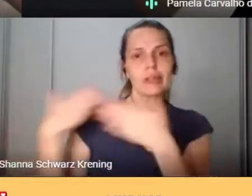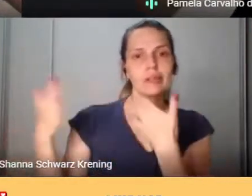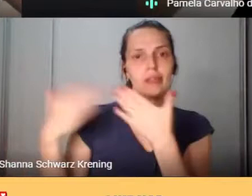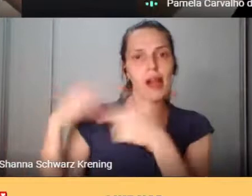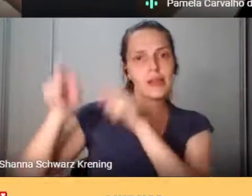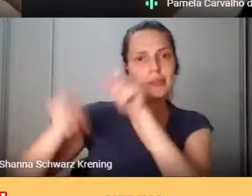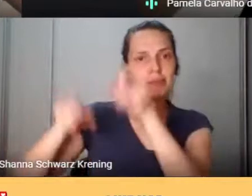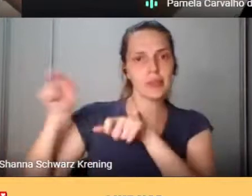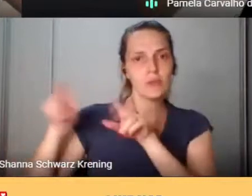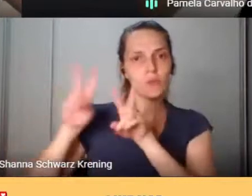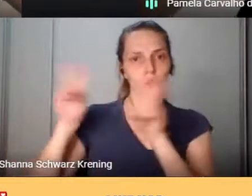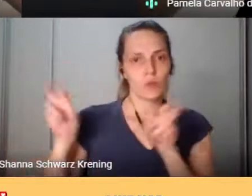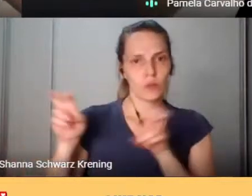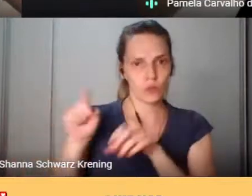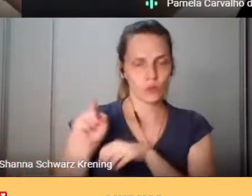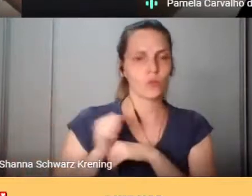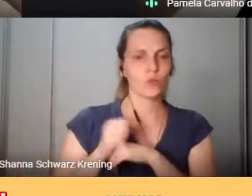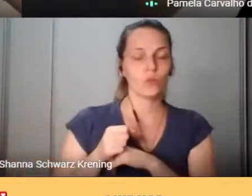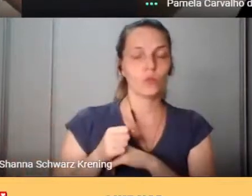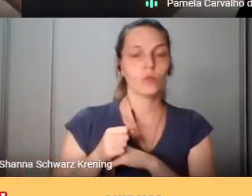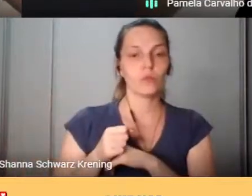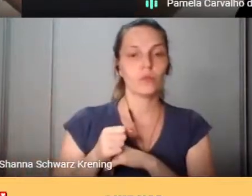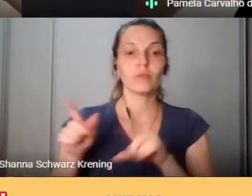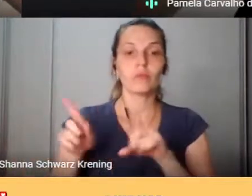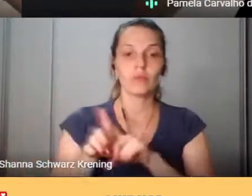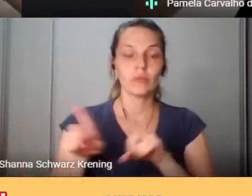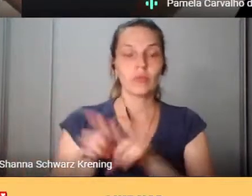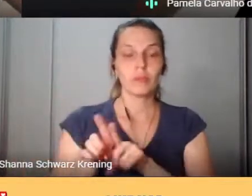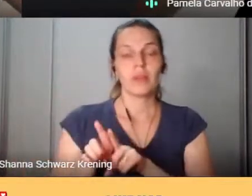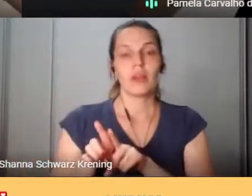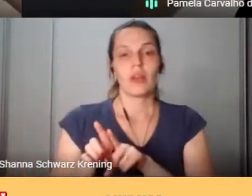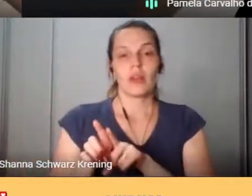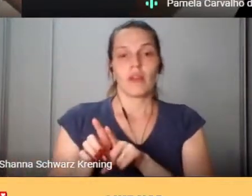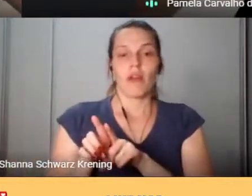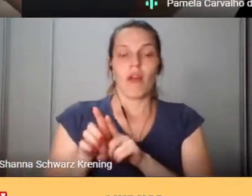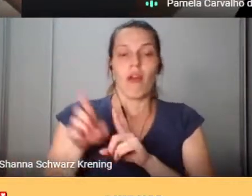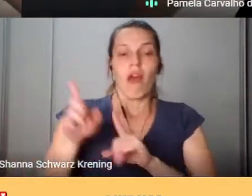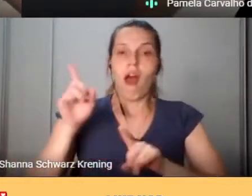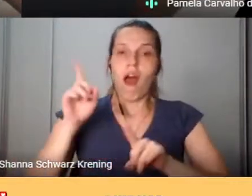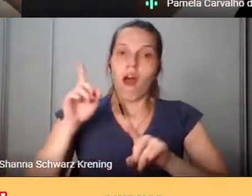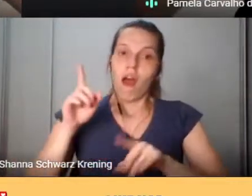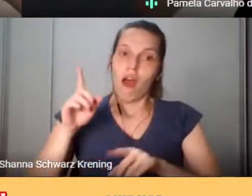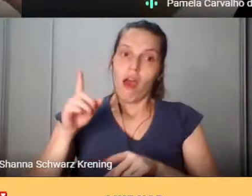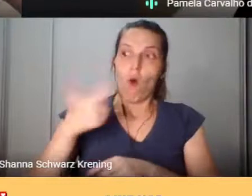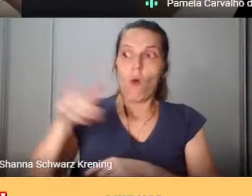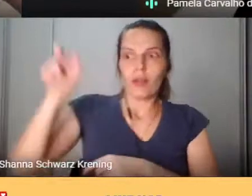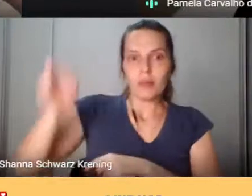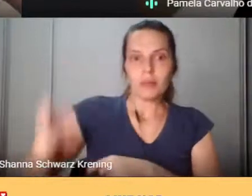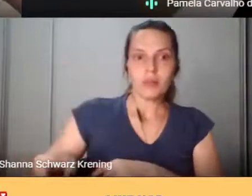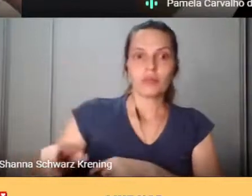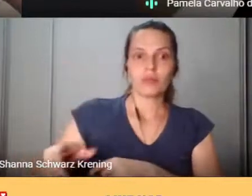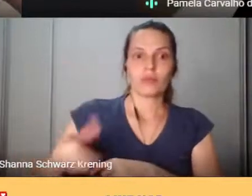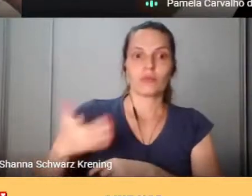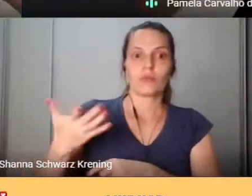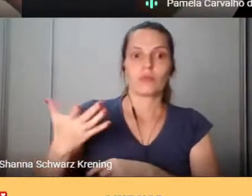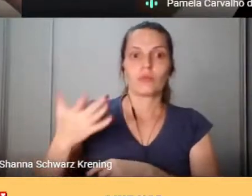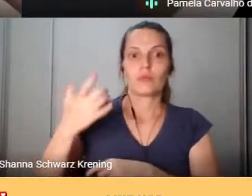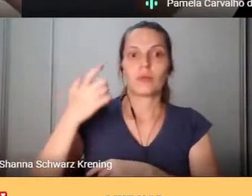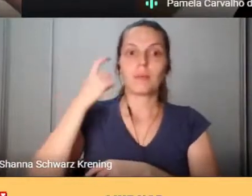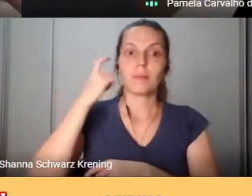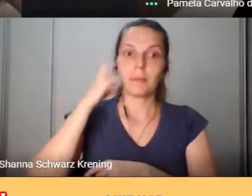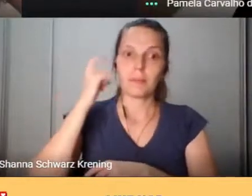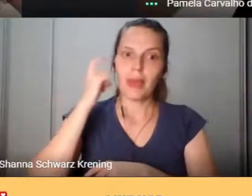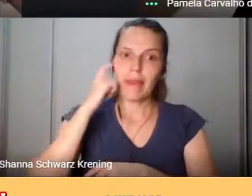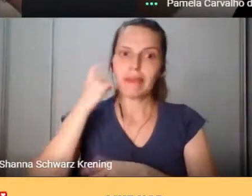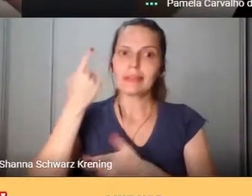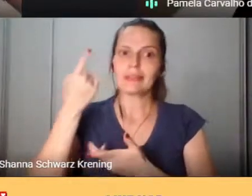e também ser, de alguma forma, alguém que tensiona essa ideia de que tu vai responder sempre no mesmo horário, que vai